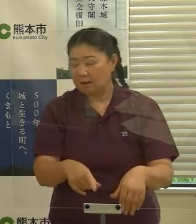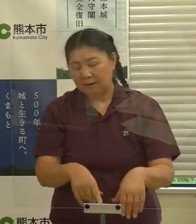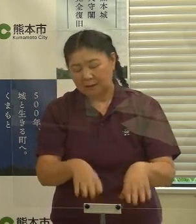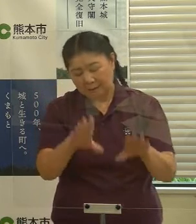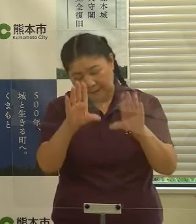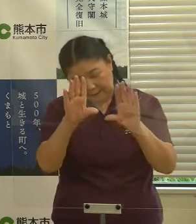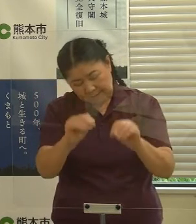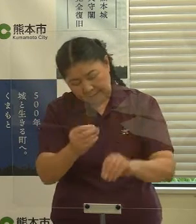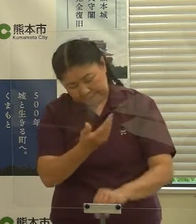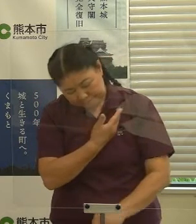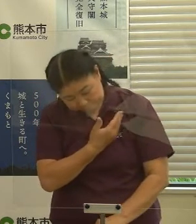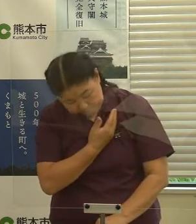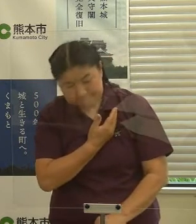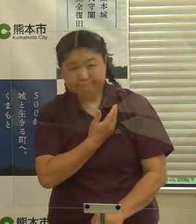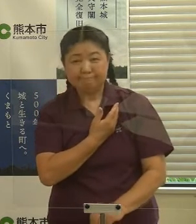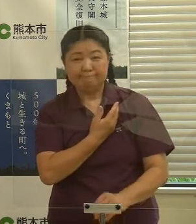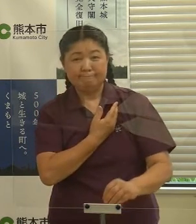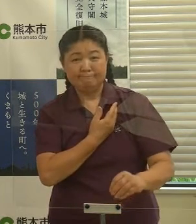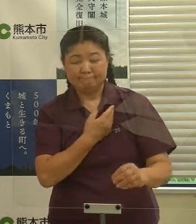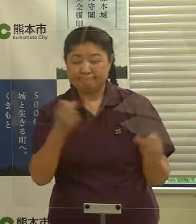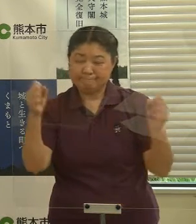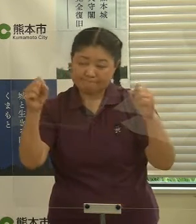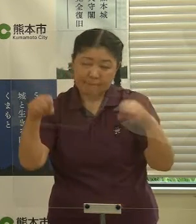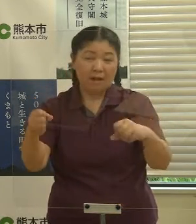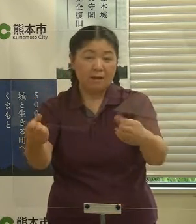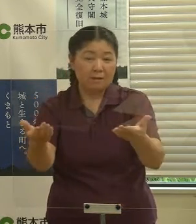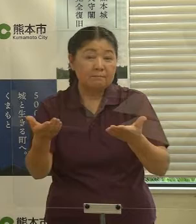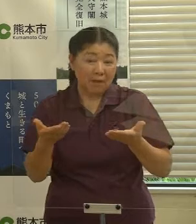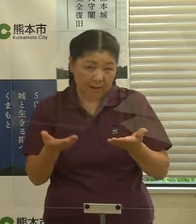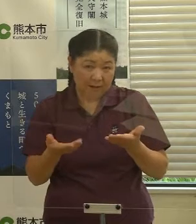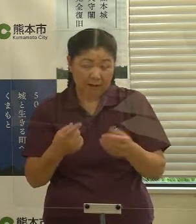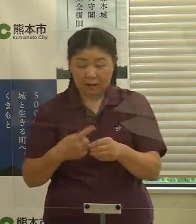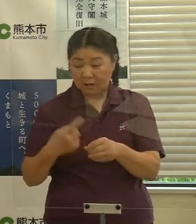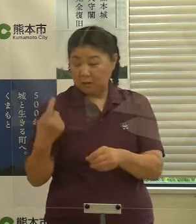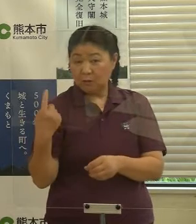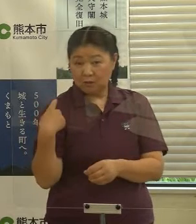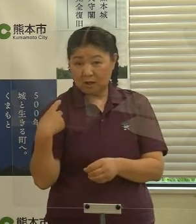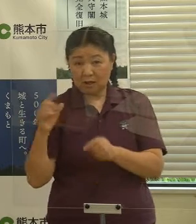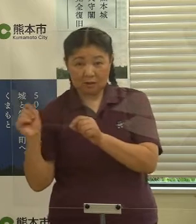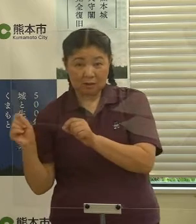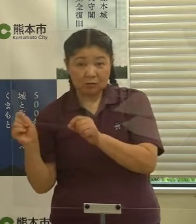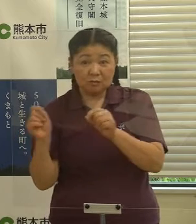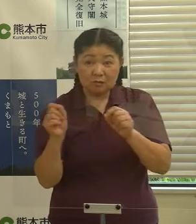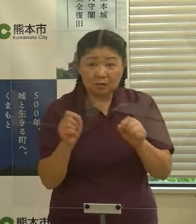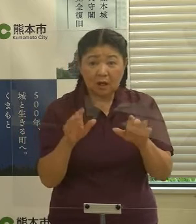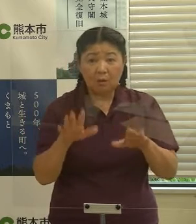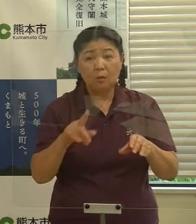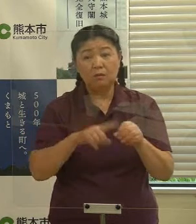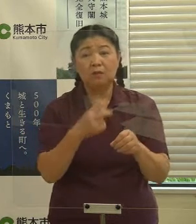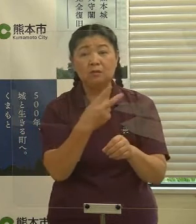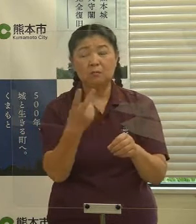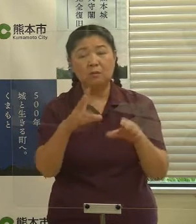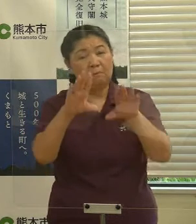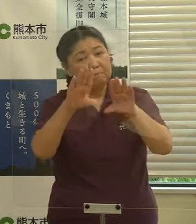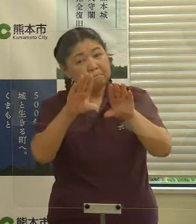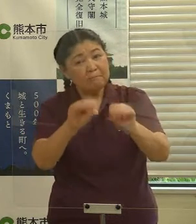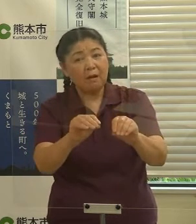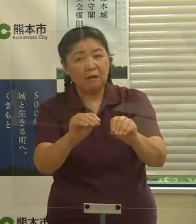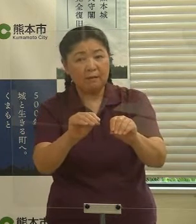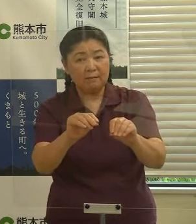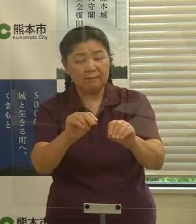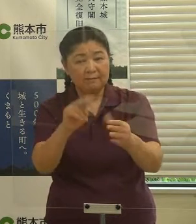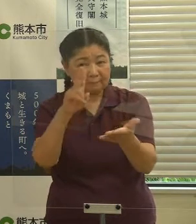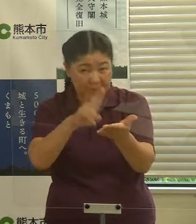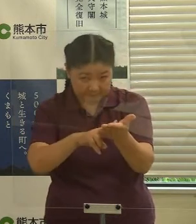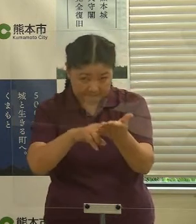やむを得ないとの意見で一致をいたしましたことから、昨年度に引き続き今年度も中止することが決定